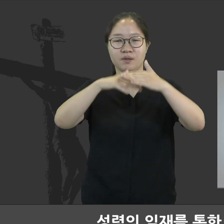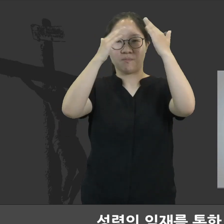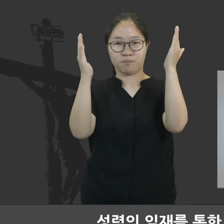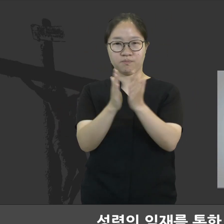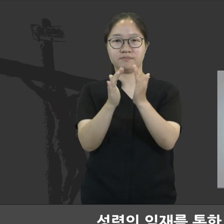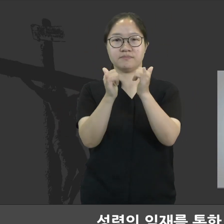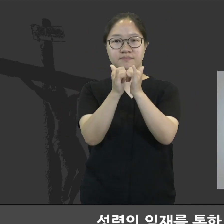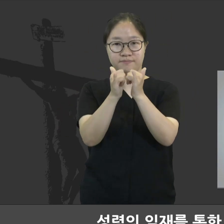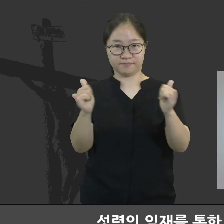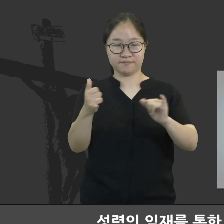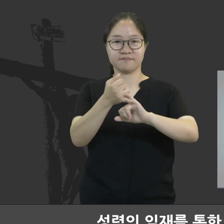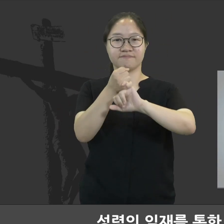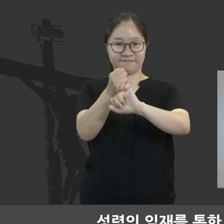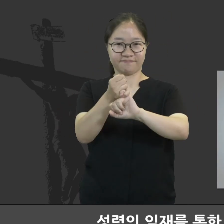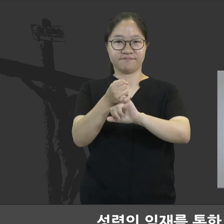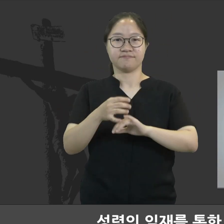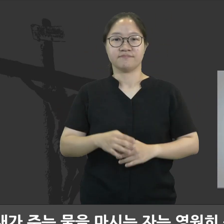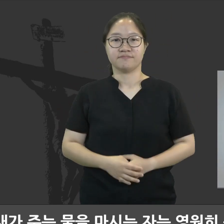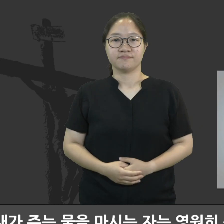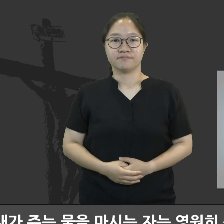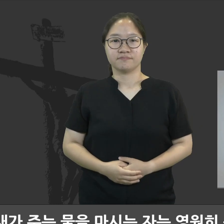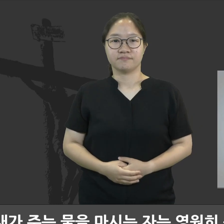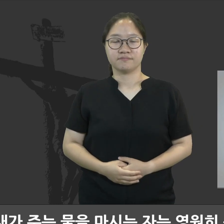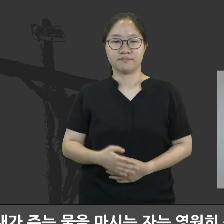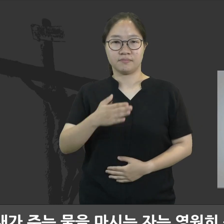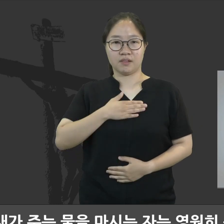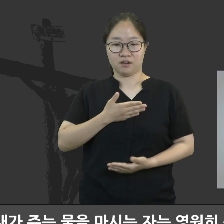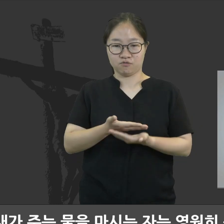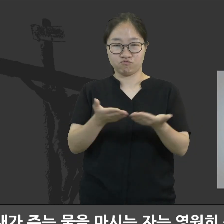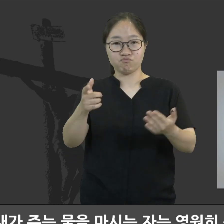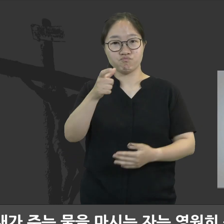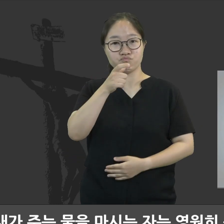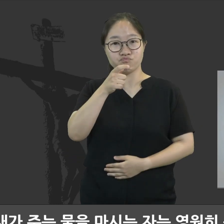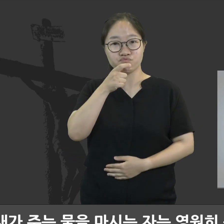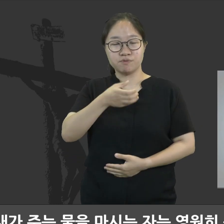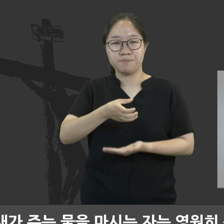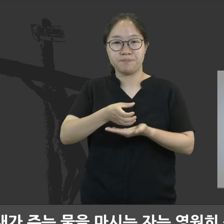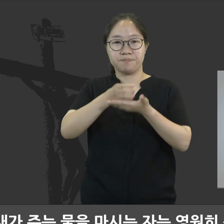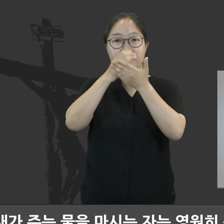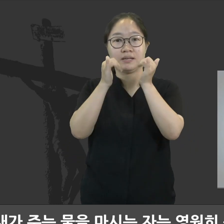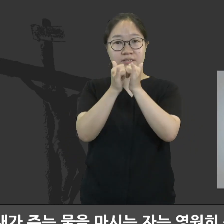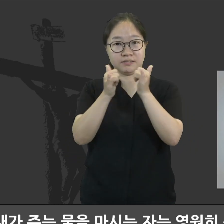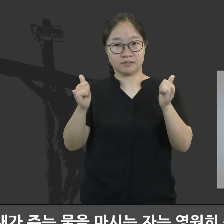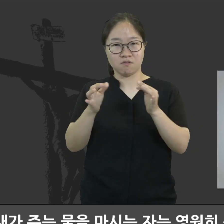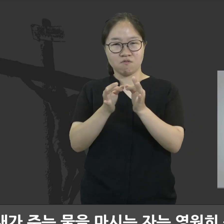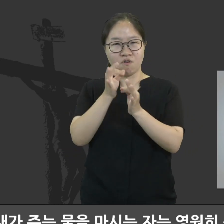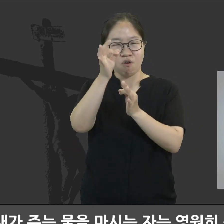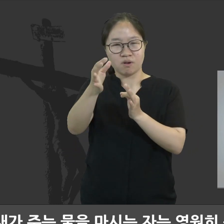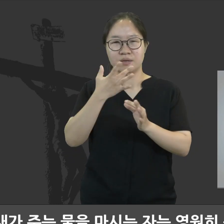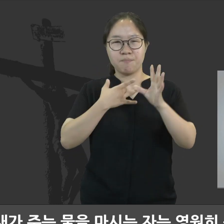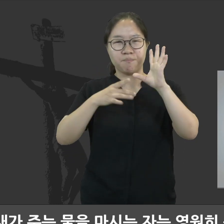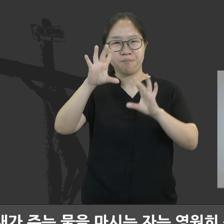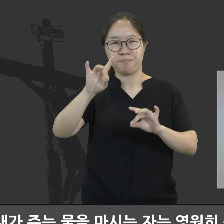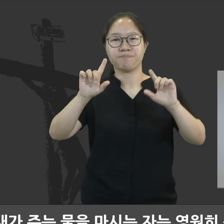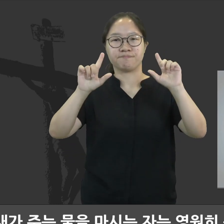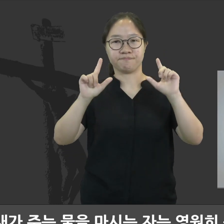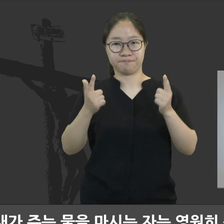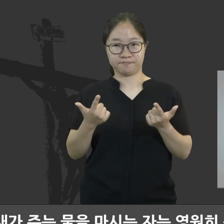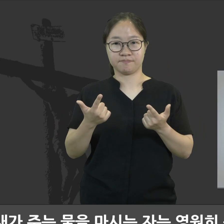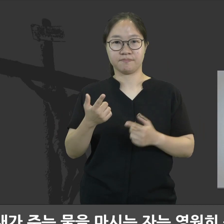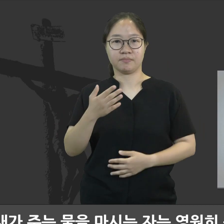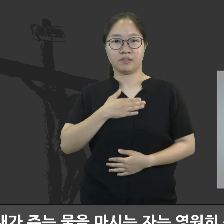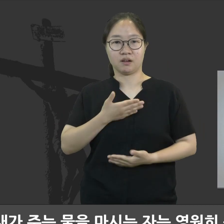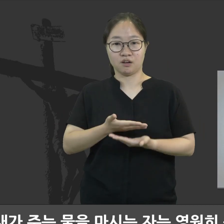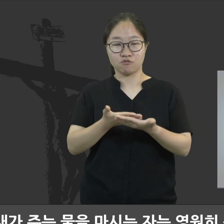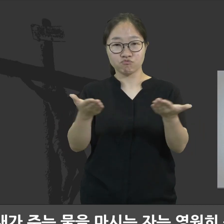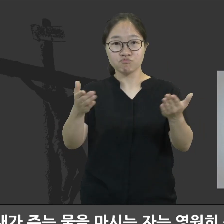자들에게 약속되었습니다. 내가 주는 물을 마시는 자는 영원히 목마르지 아니하리니